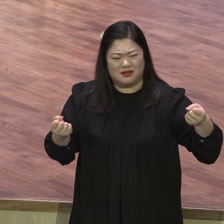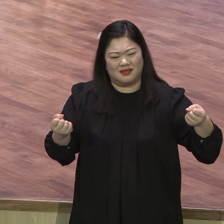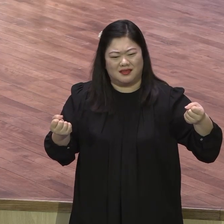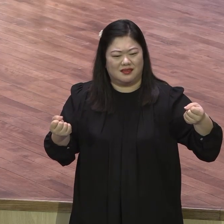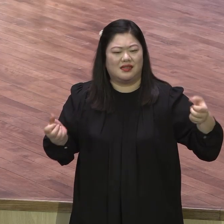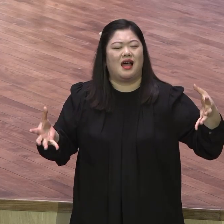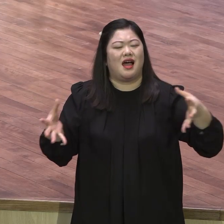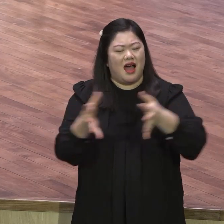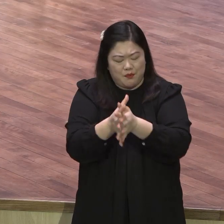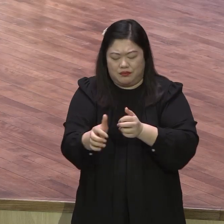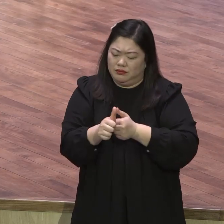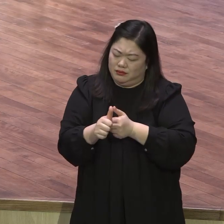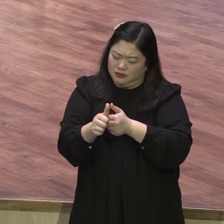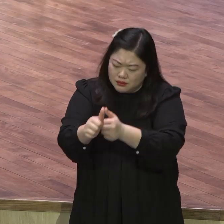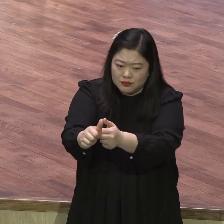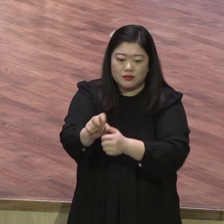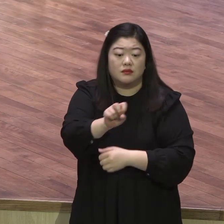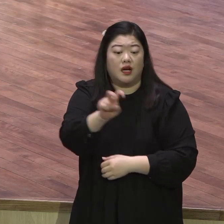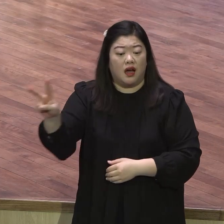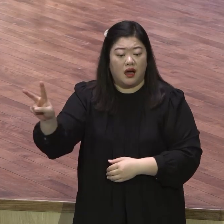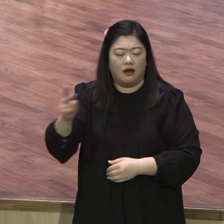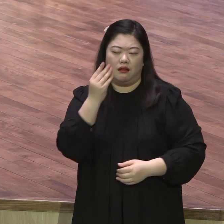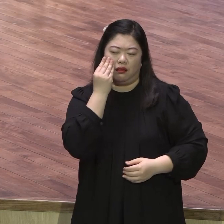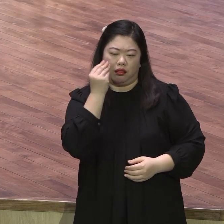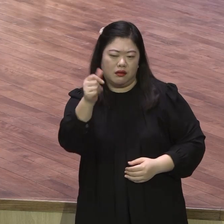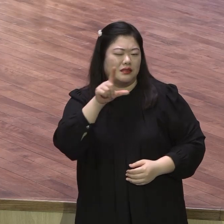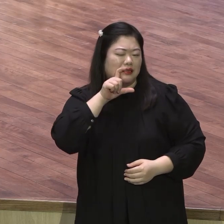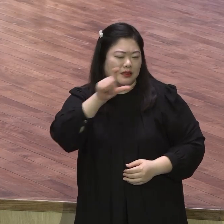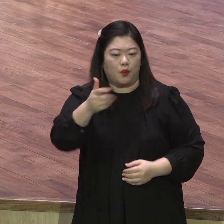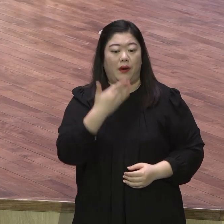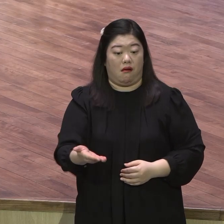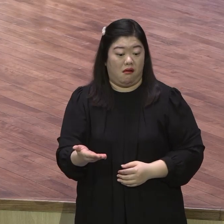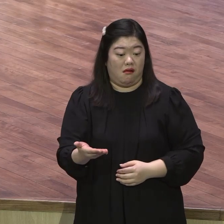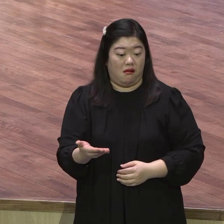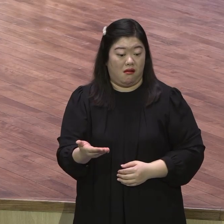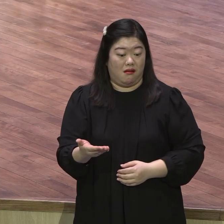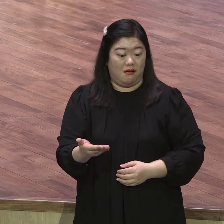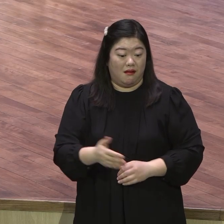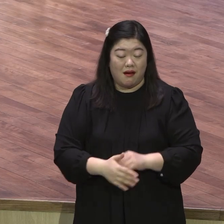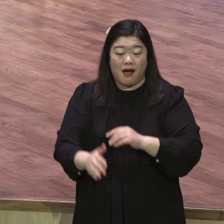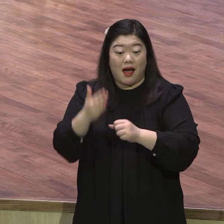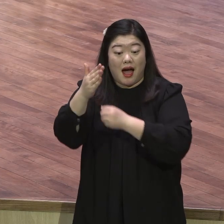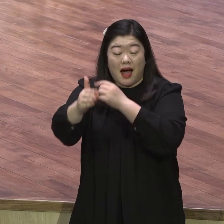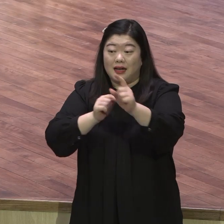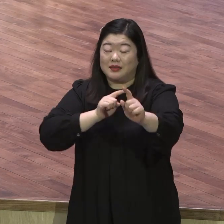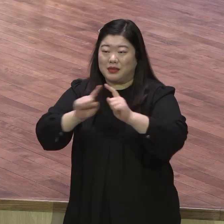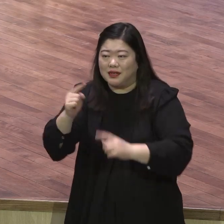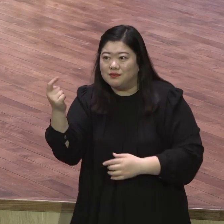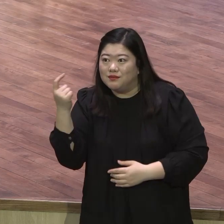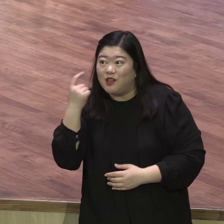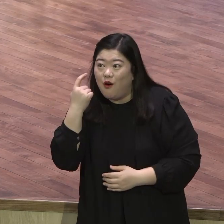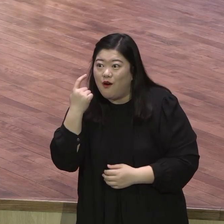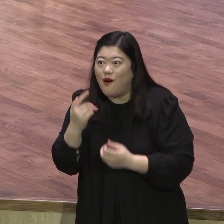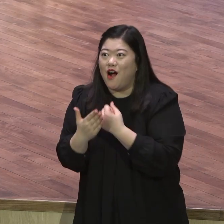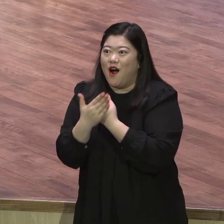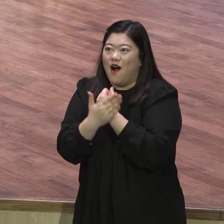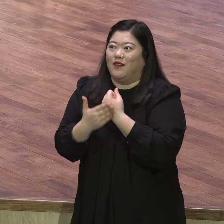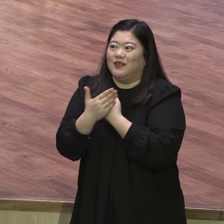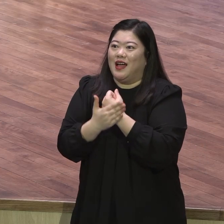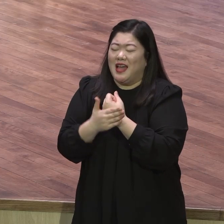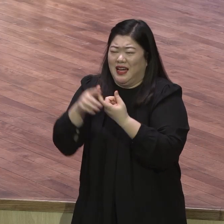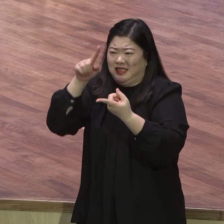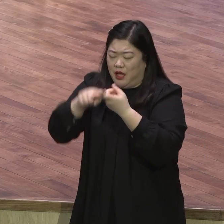현장에서 이어서 지금 계속 지속되고 있다. 말씀의 성취 속에 언약 여정 속에